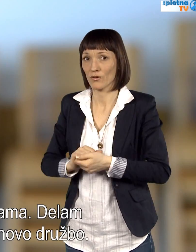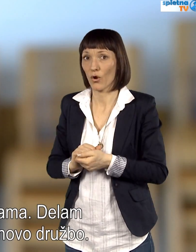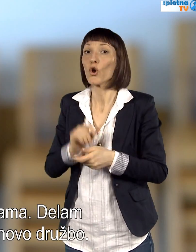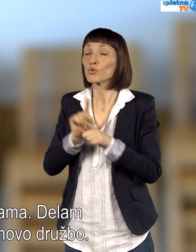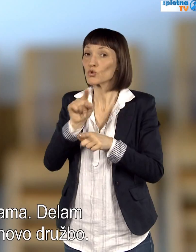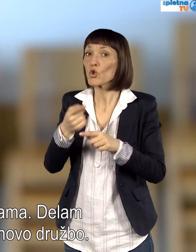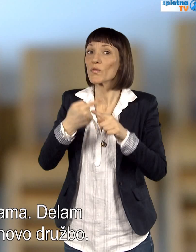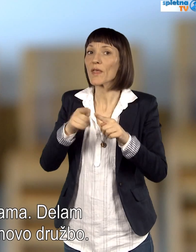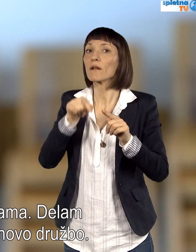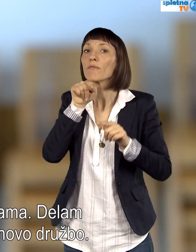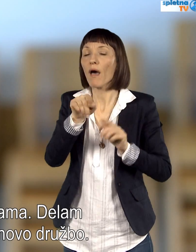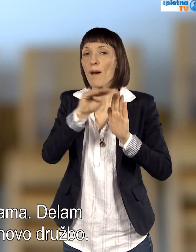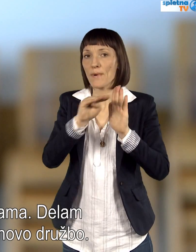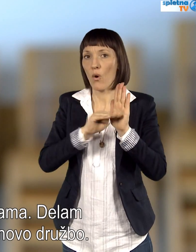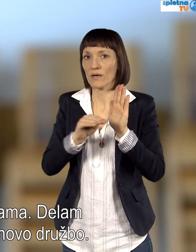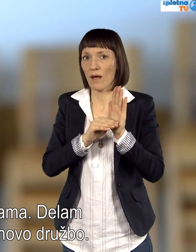To je tudi del programa, no.